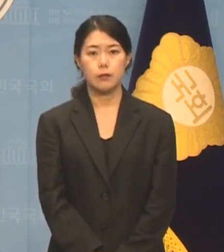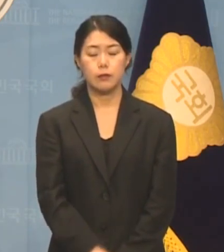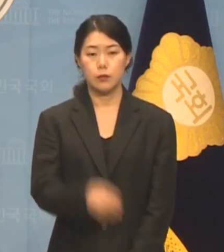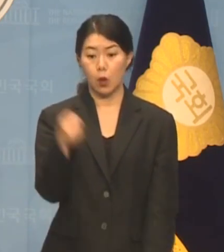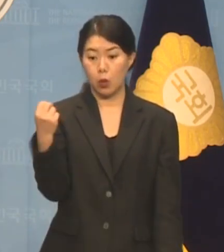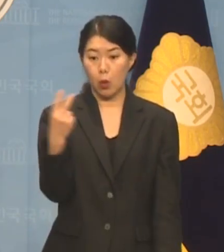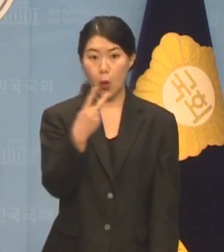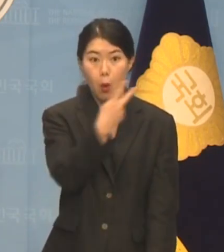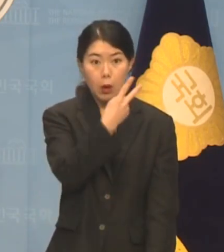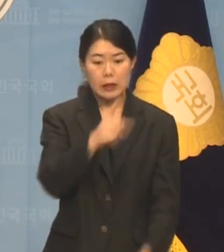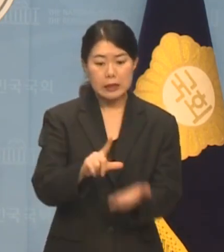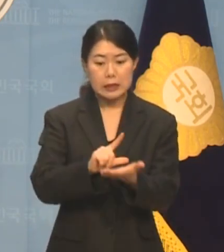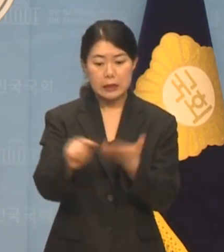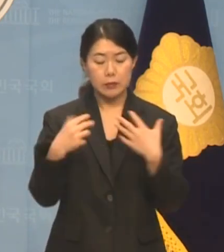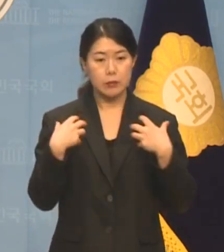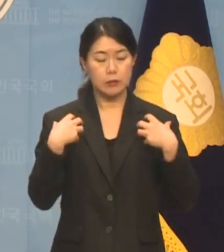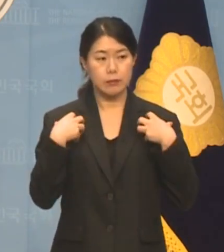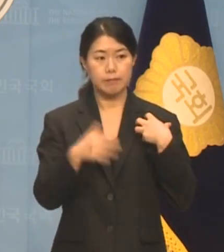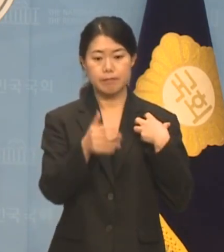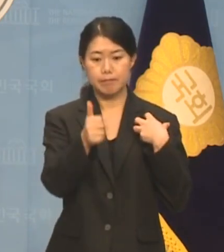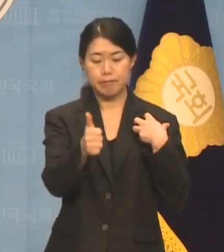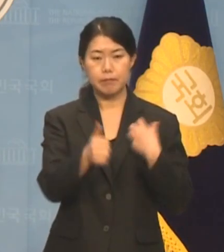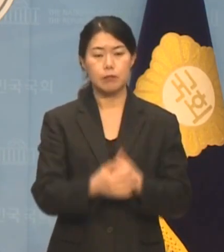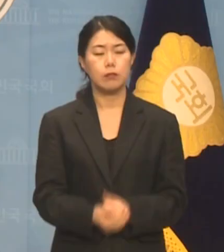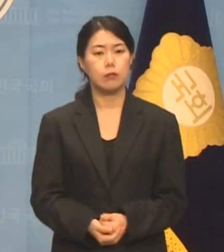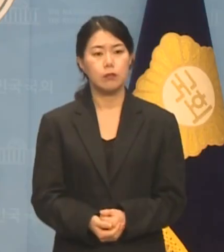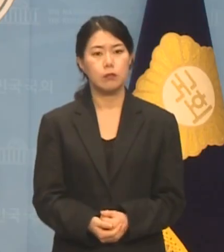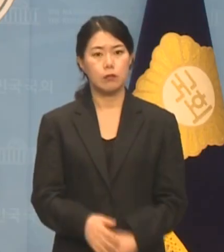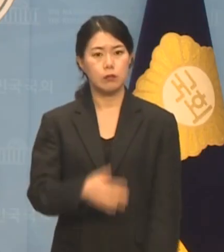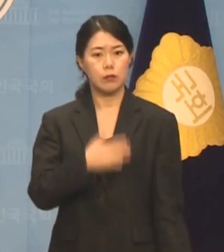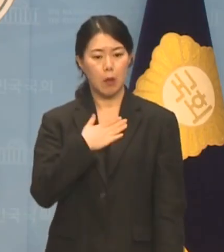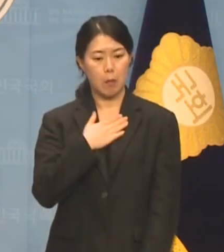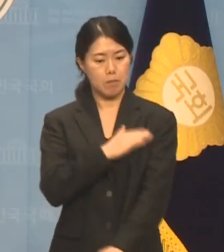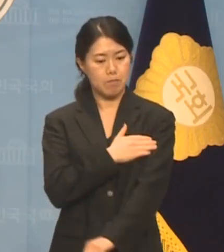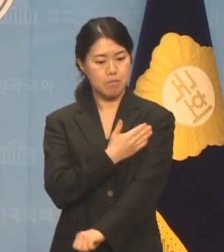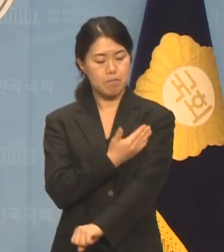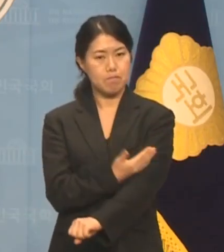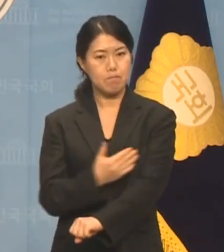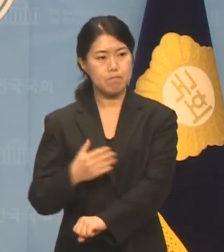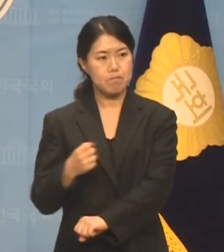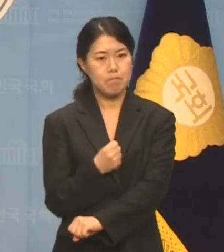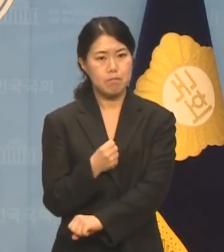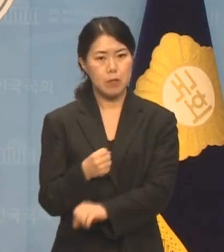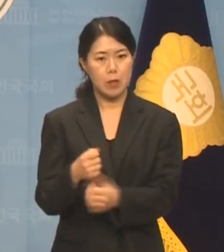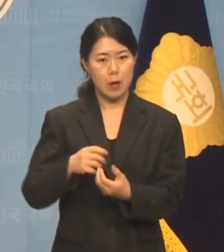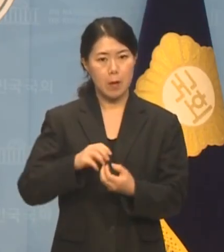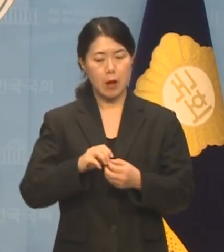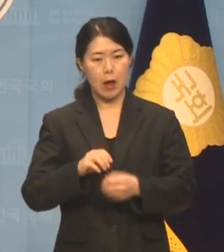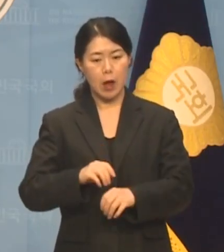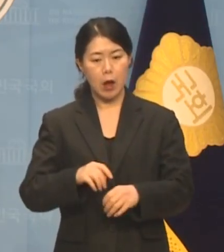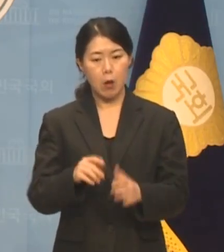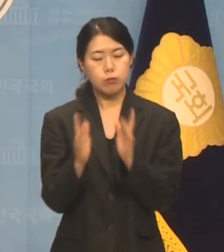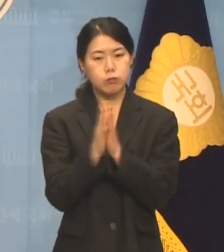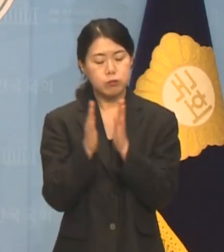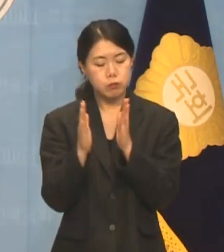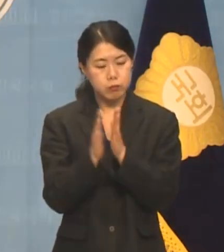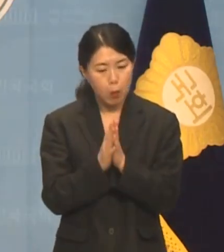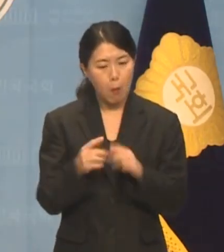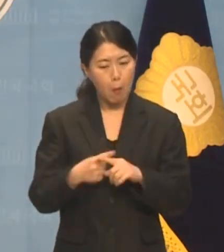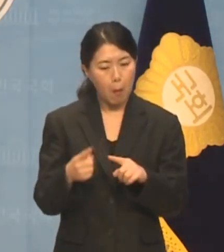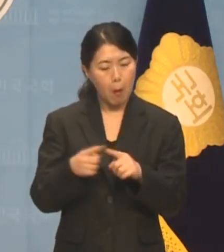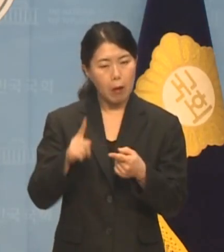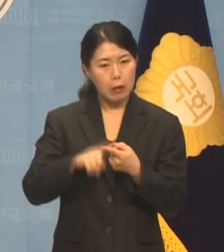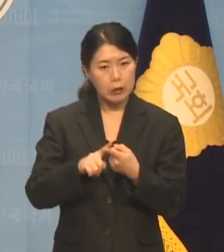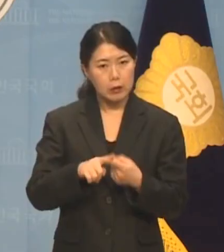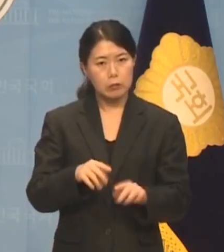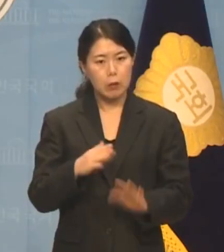또한 지방자치단체장이 자신의 권한으로 자율적으로 판단한 것을 두고